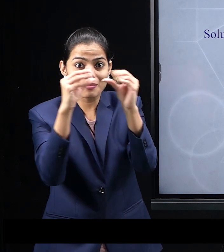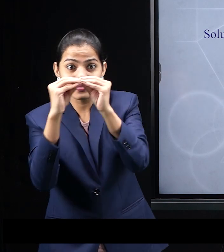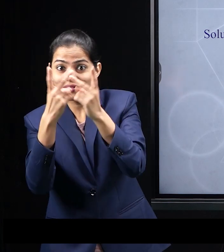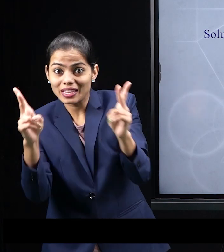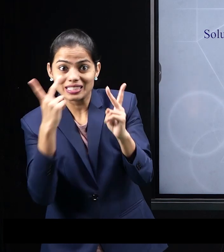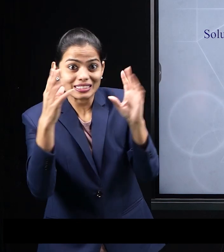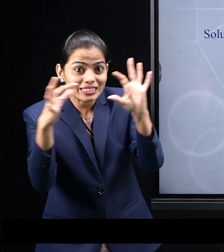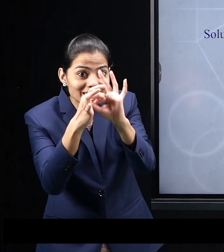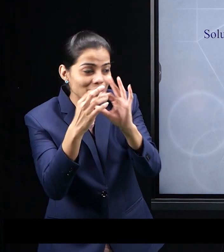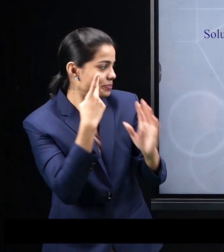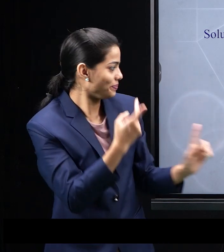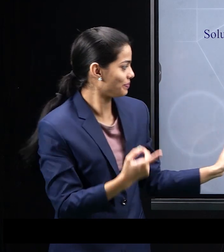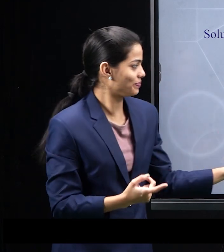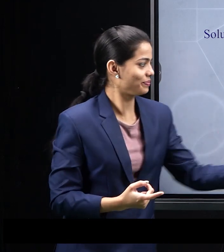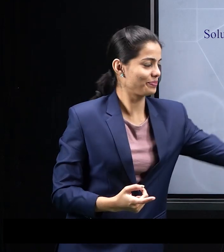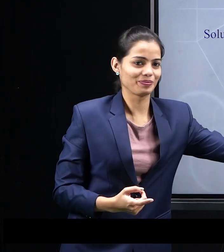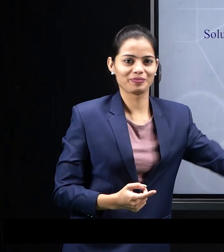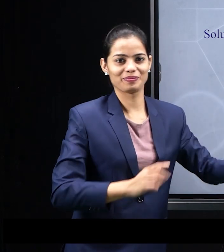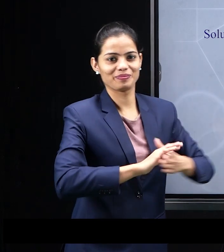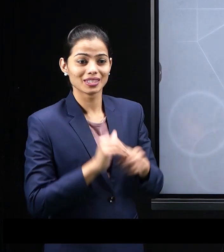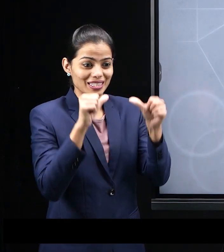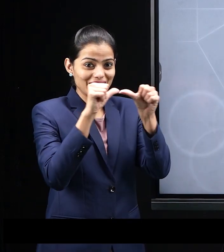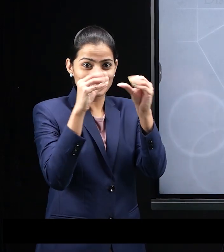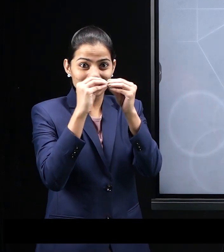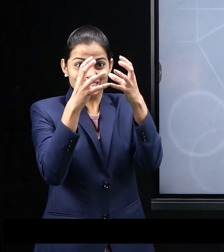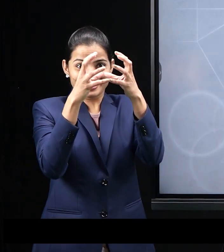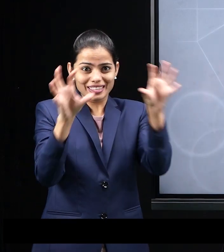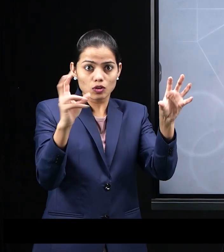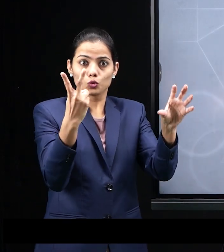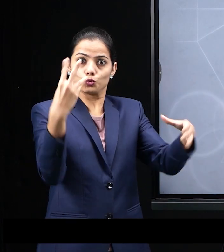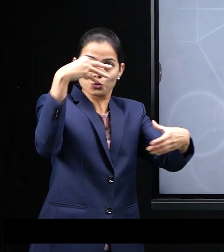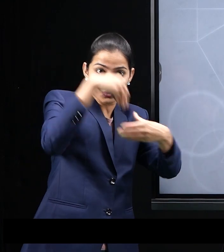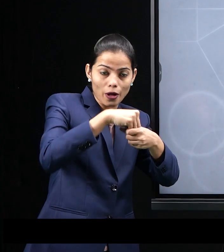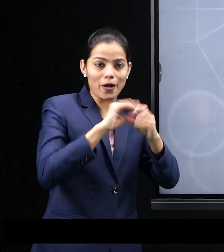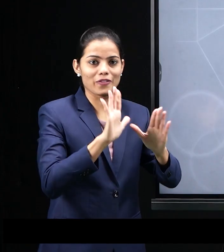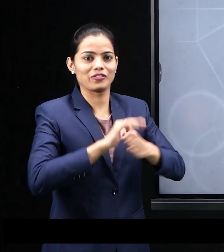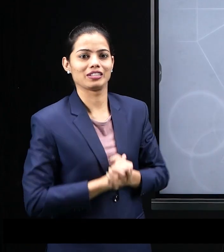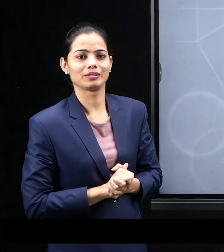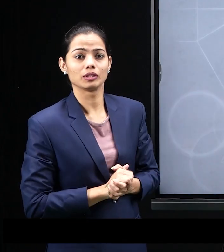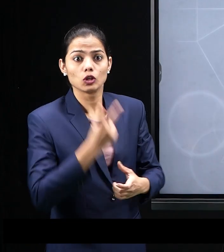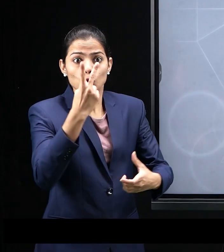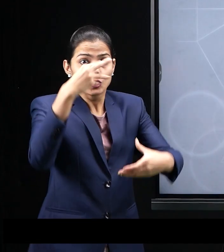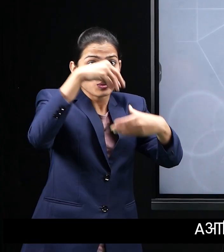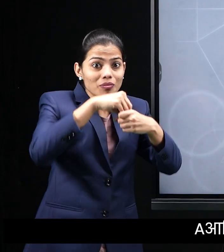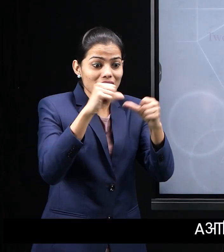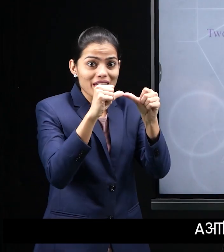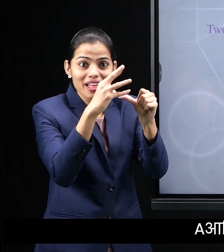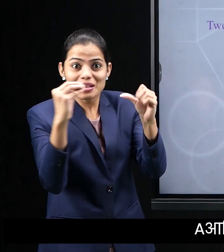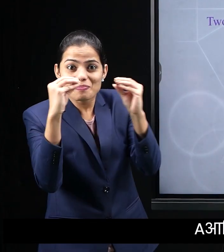विसंगत संच ए आणि बी या